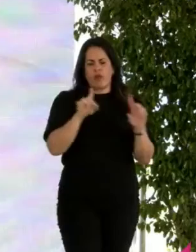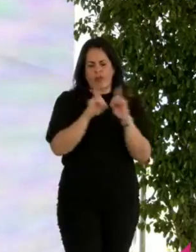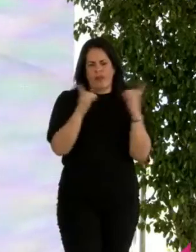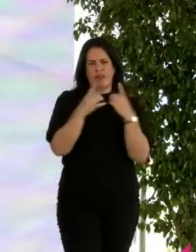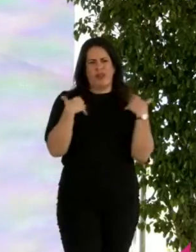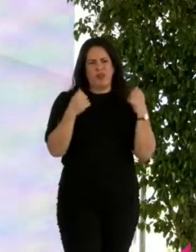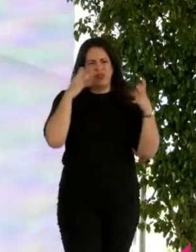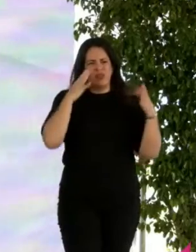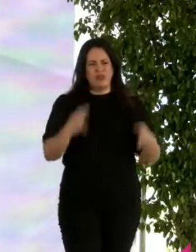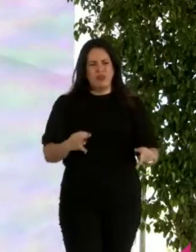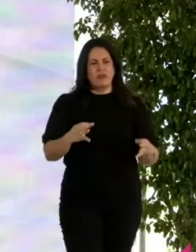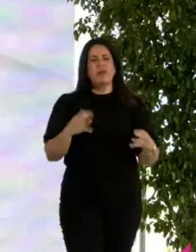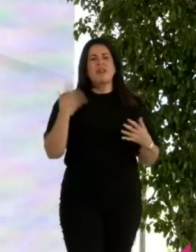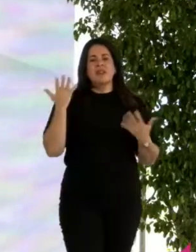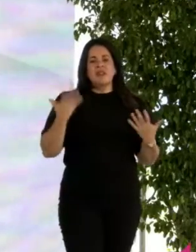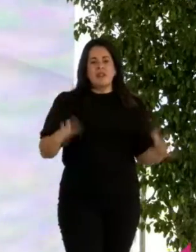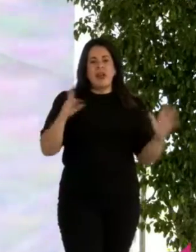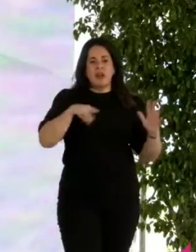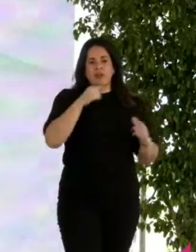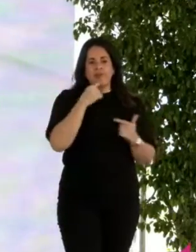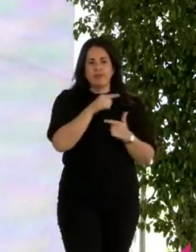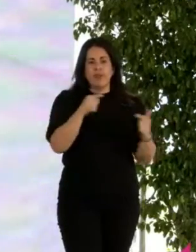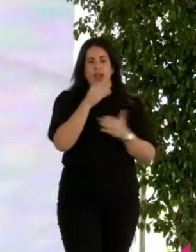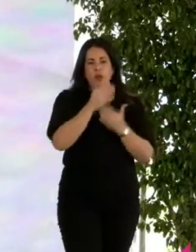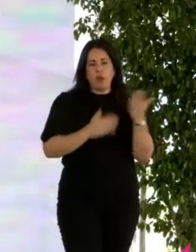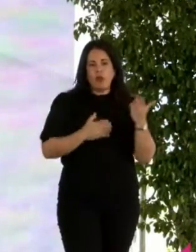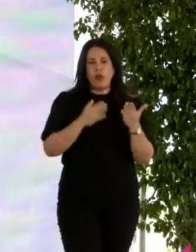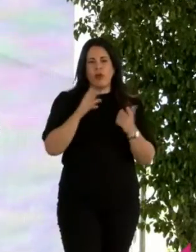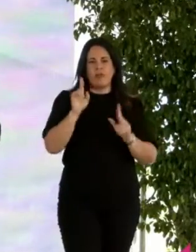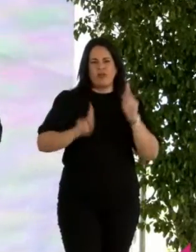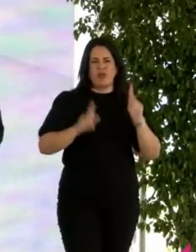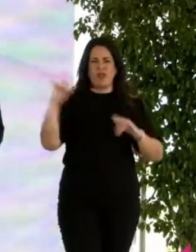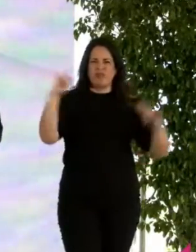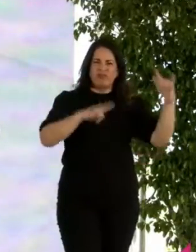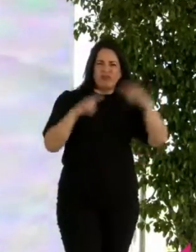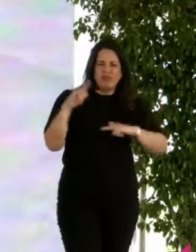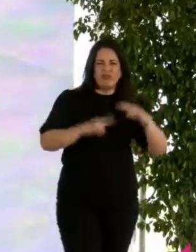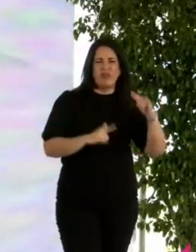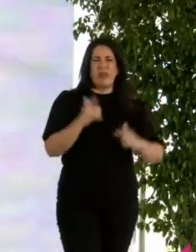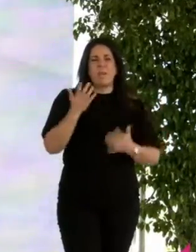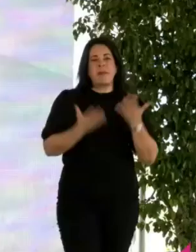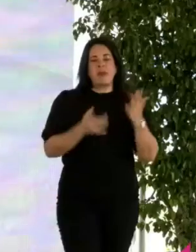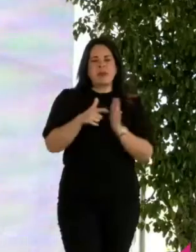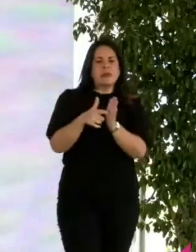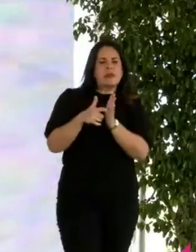de Salud. El Departamento de Salud ha dicho que para algunos de los viajeros pudiera ser que se